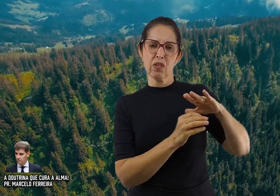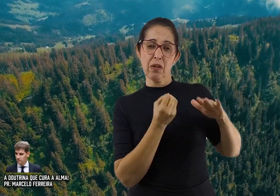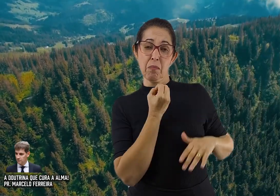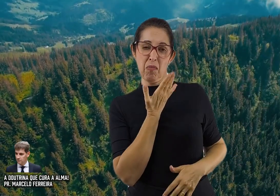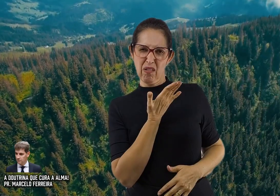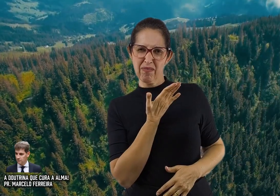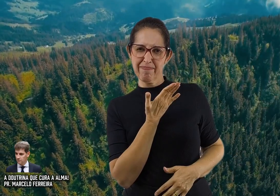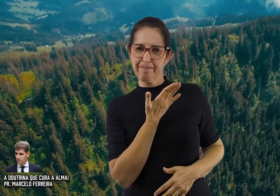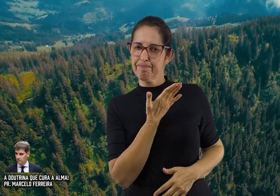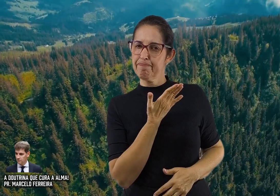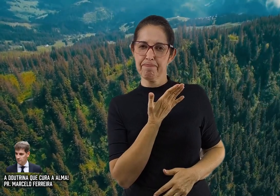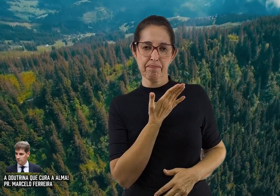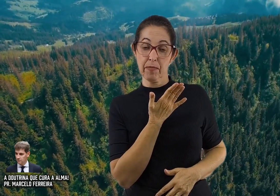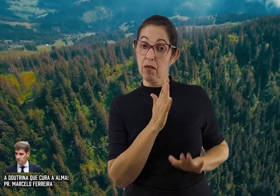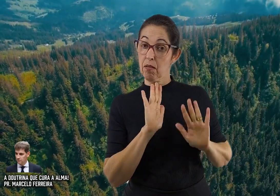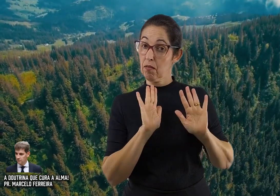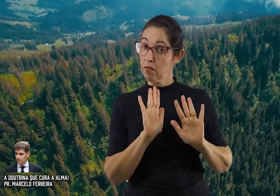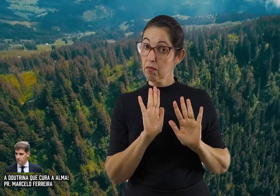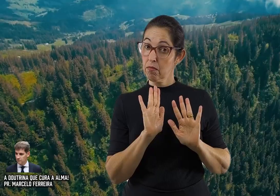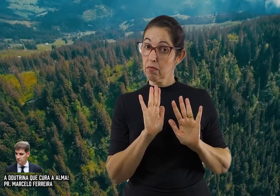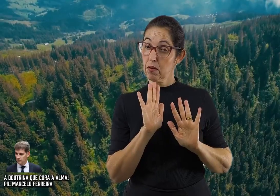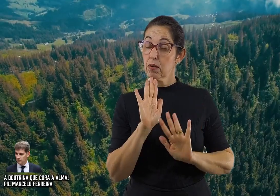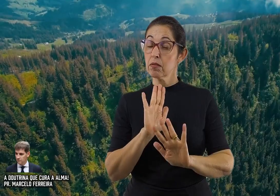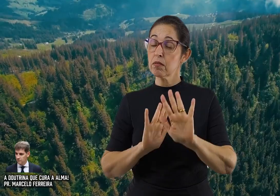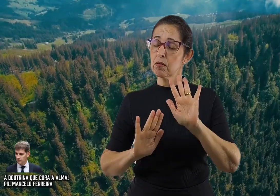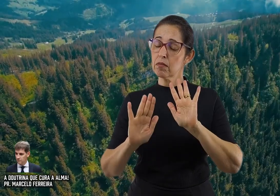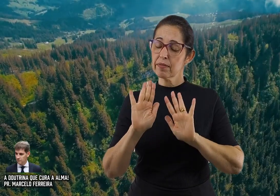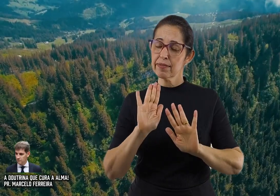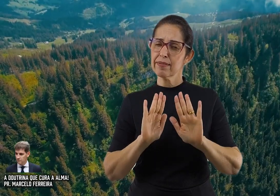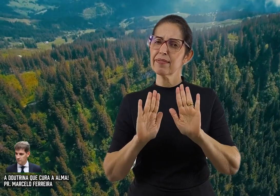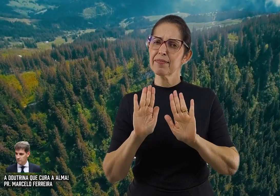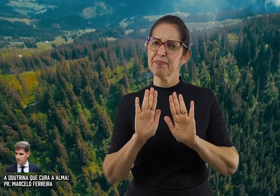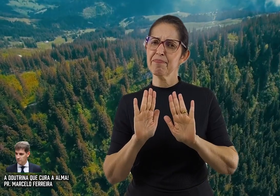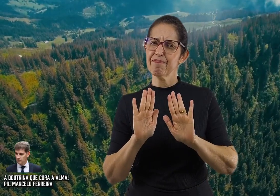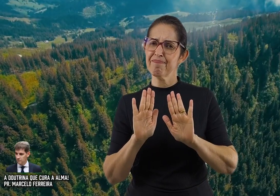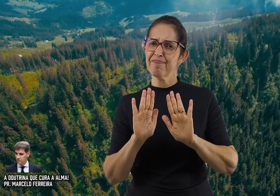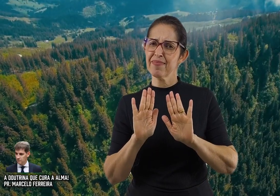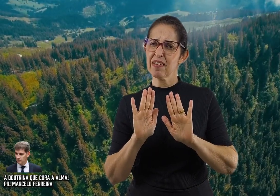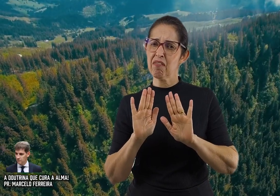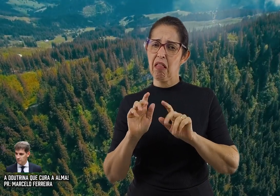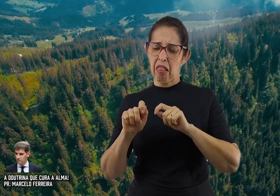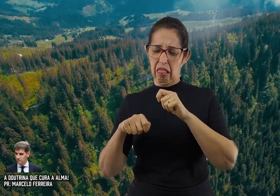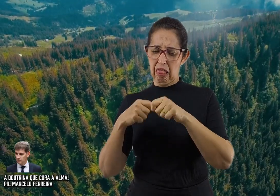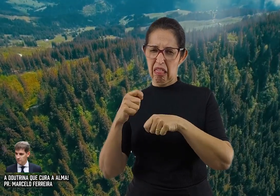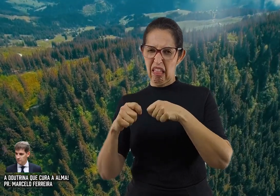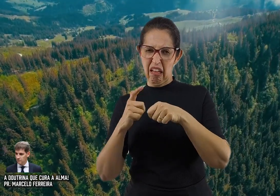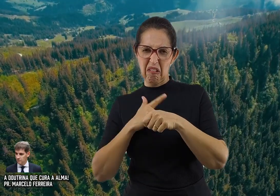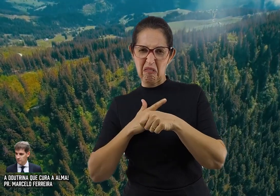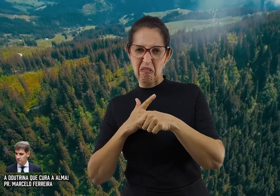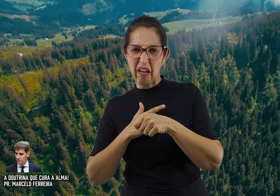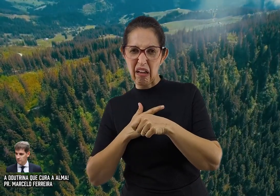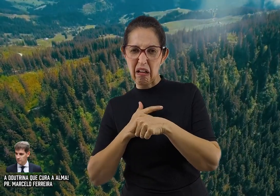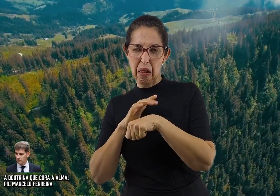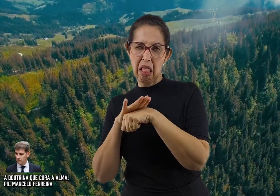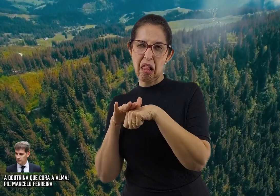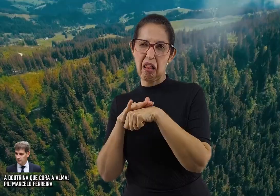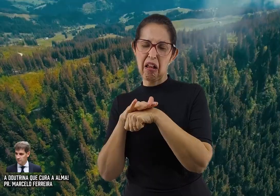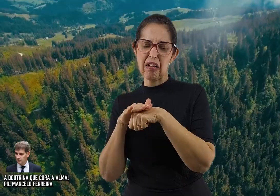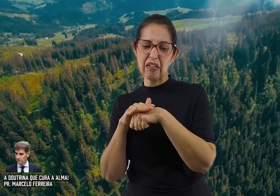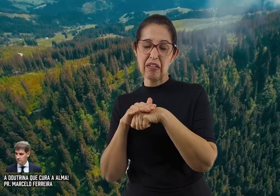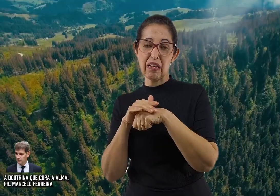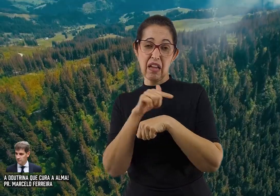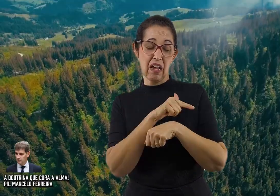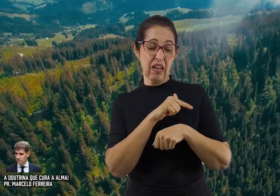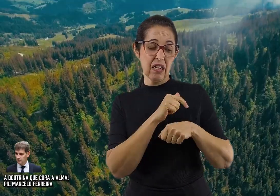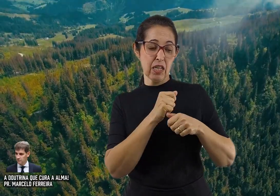primeiro período, né? Evitando as más conversações que corrompem os bons costumes. Bons costumes